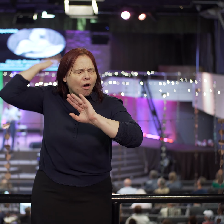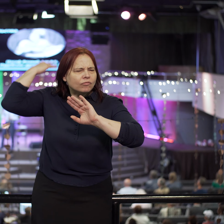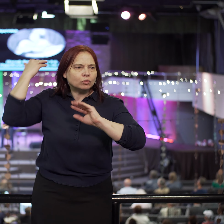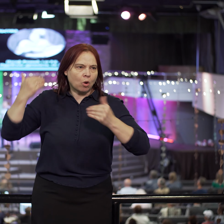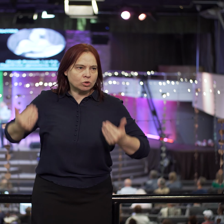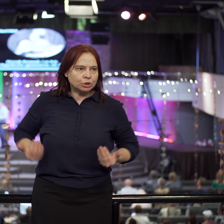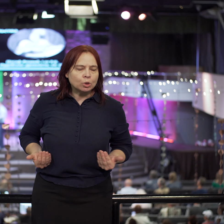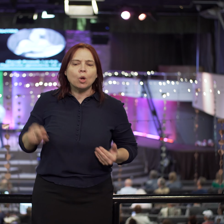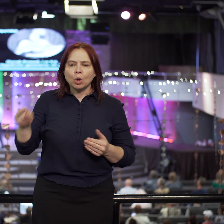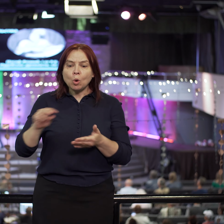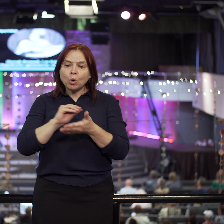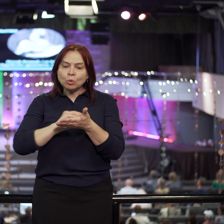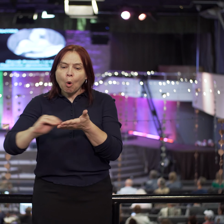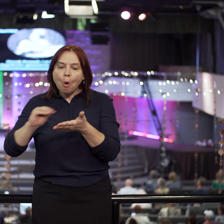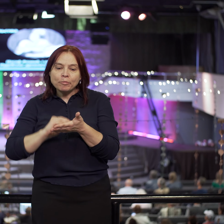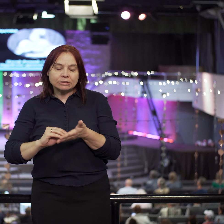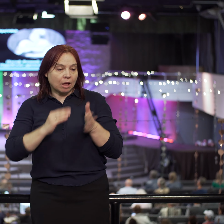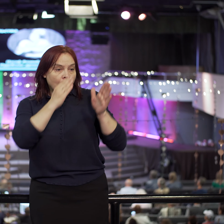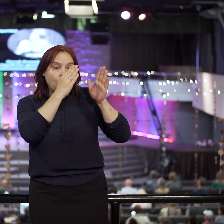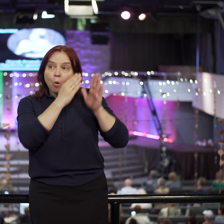Историк, который описал